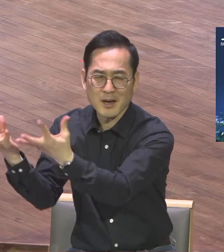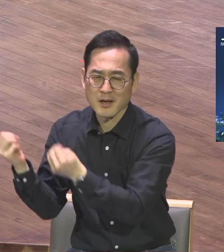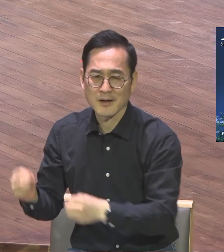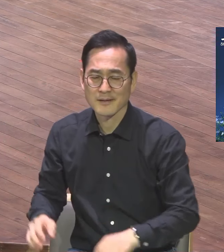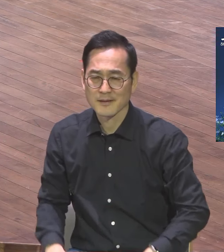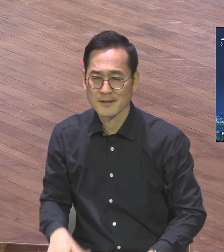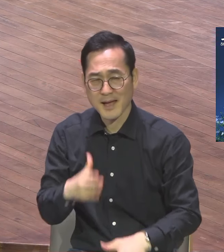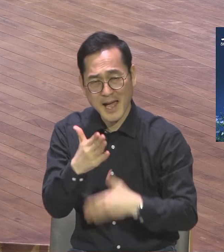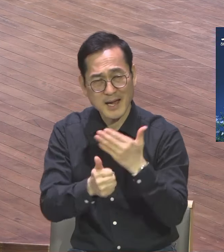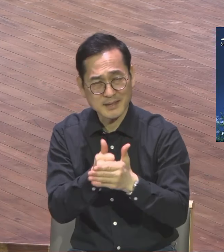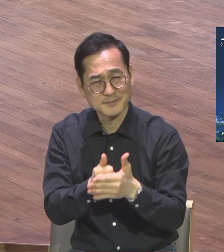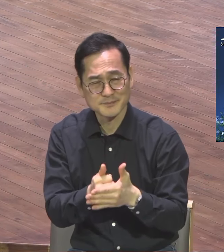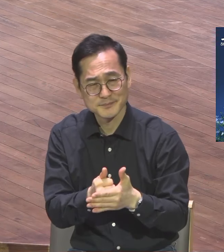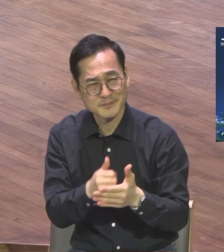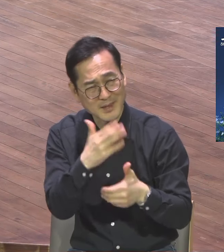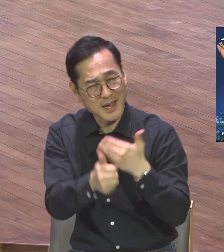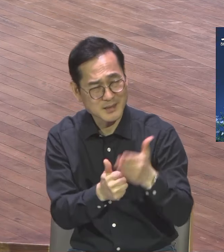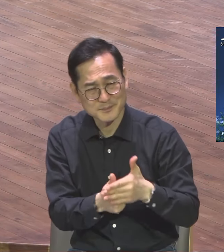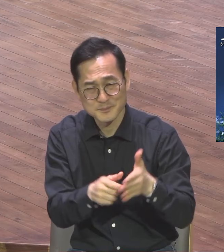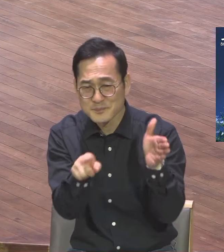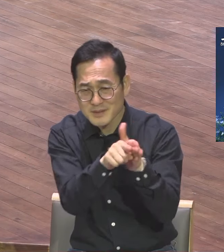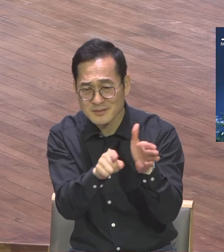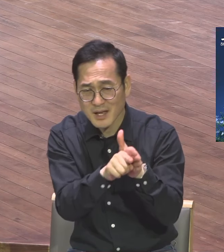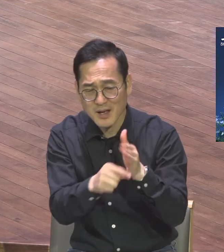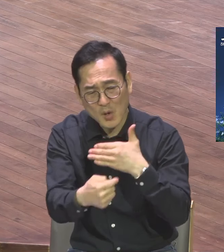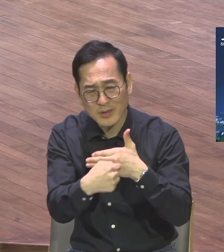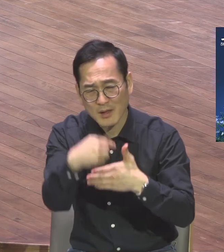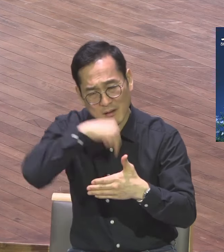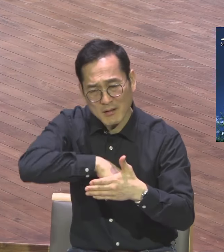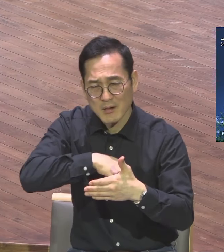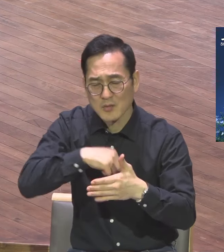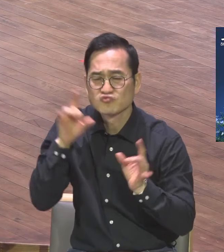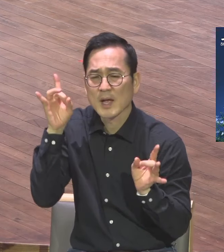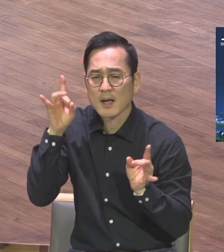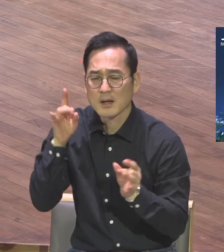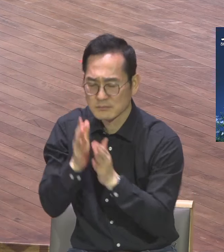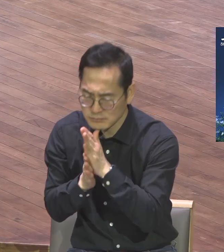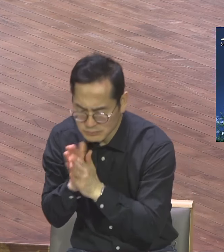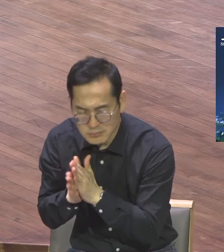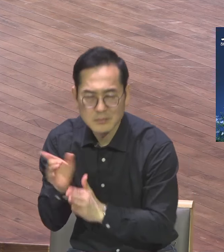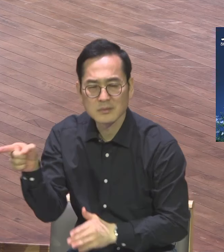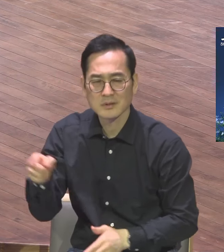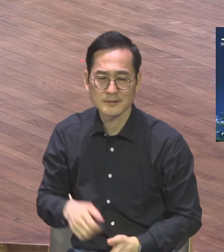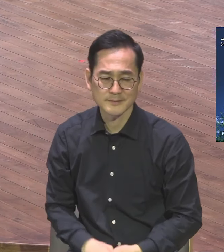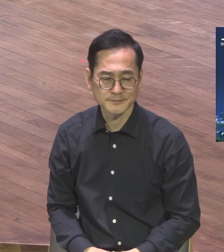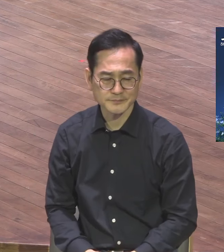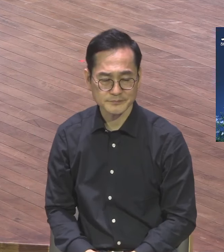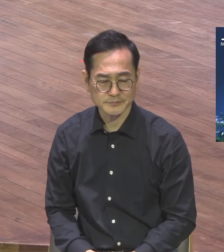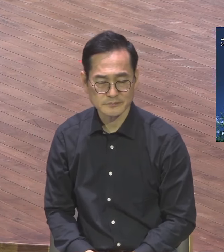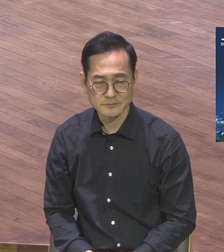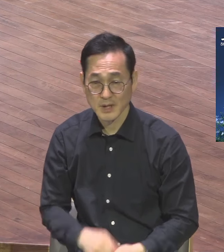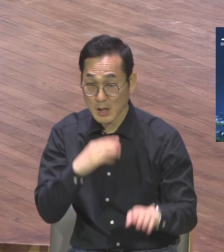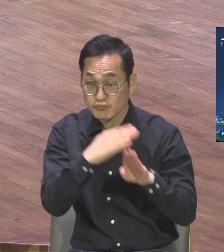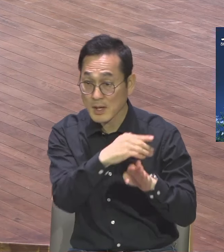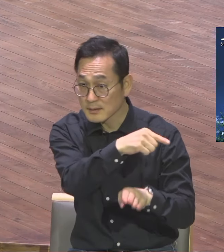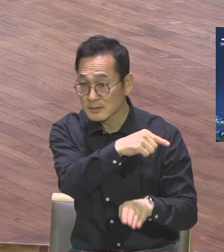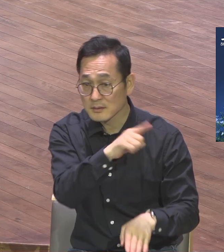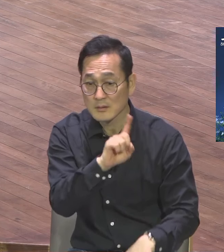하나님 믿는다 하지만 믿는 게 아니지 우상이지. 하나님 없다는 저 북한 보세요.